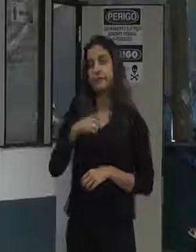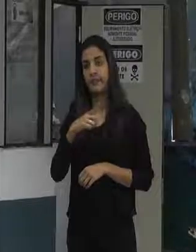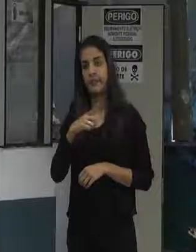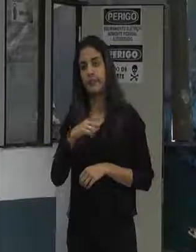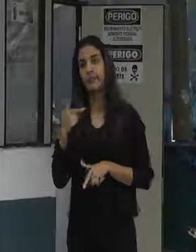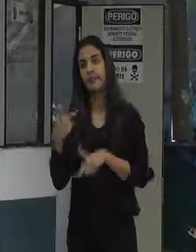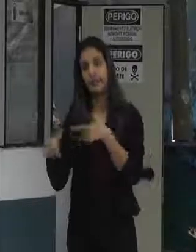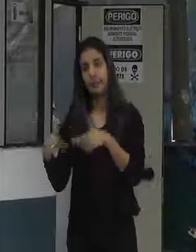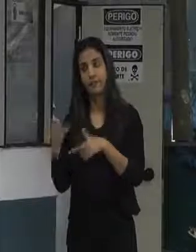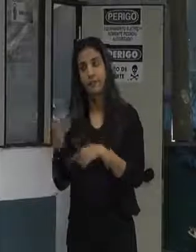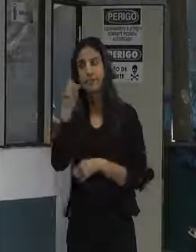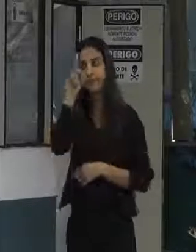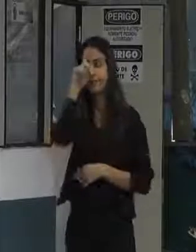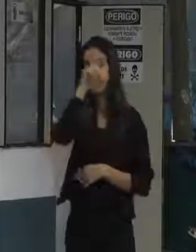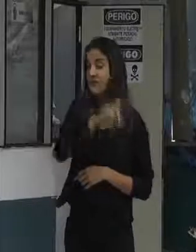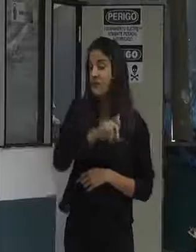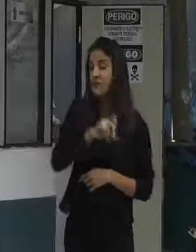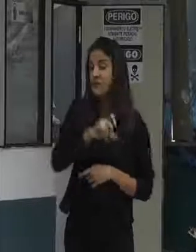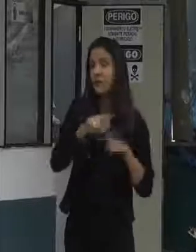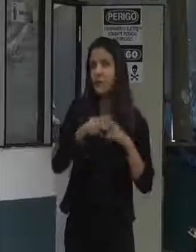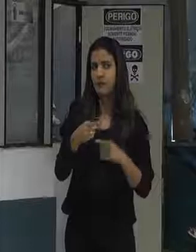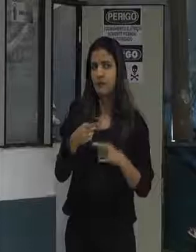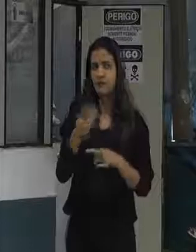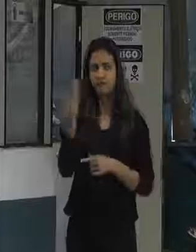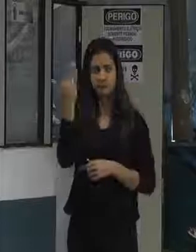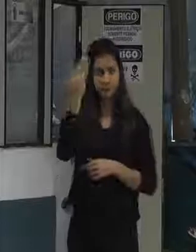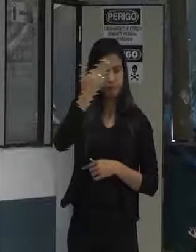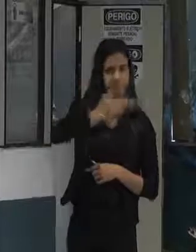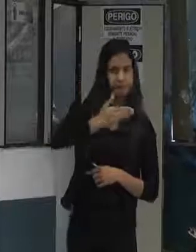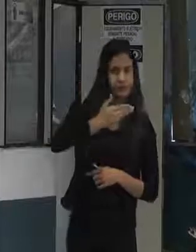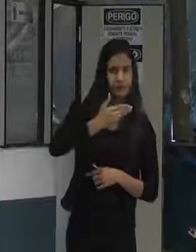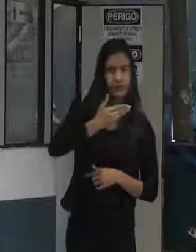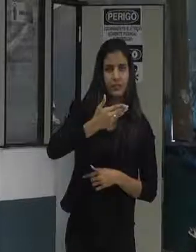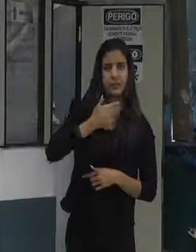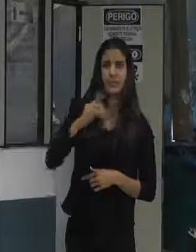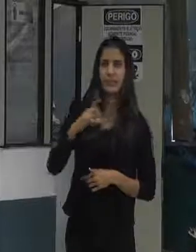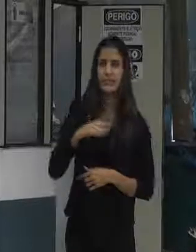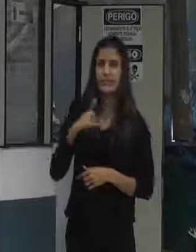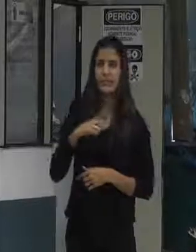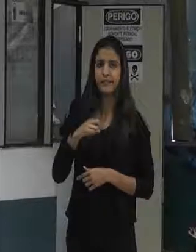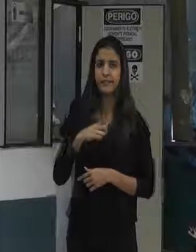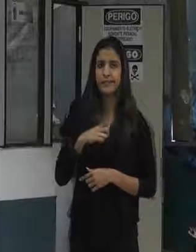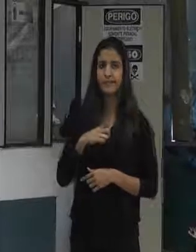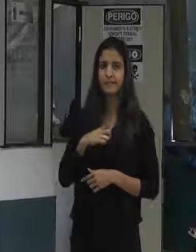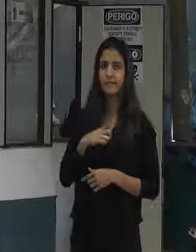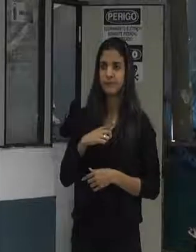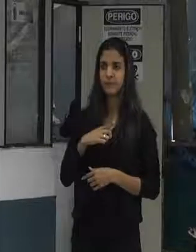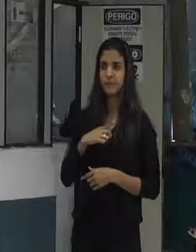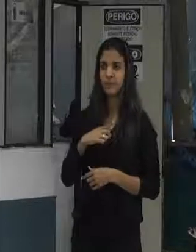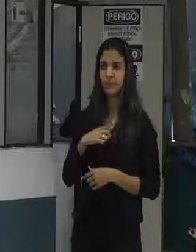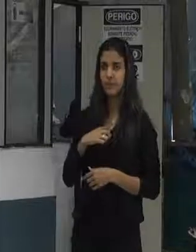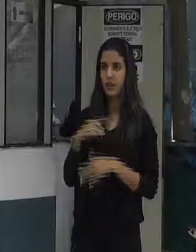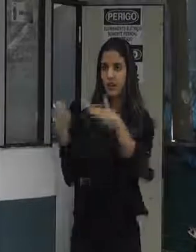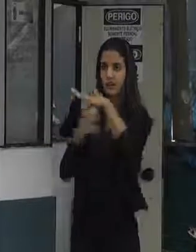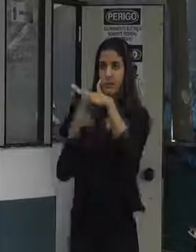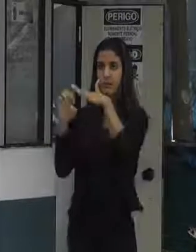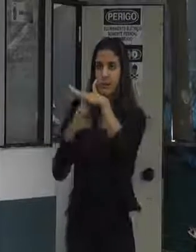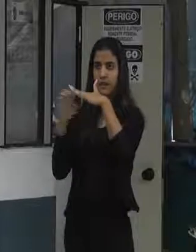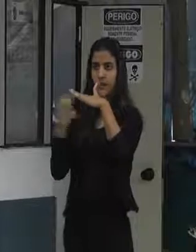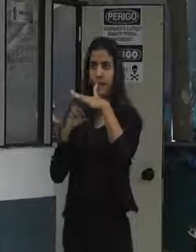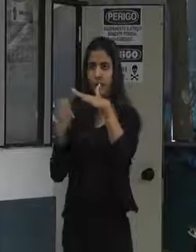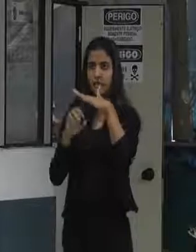recursos. Mas na cidade real, a gente tem dois processos, um contra a Via Metra São Miguel,